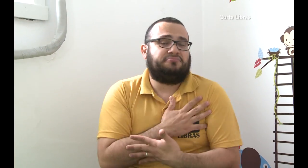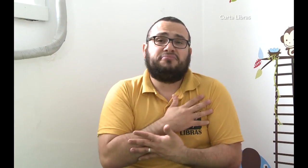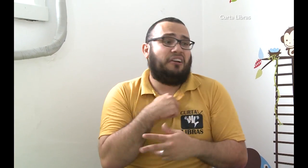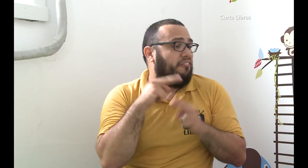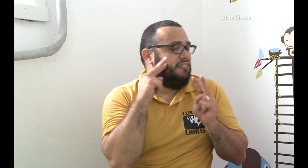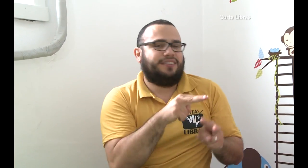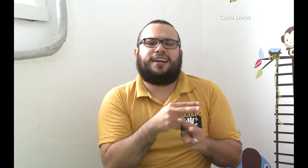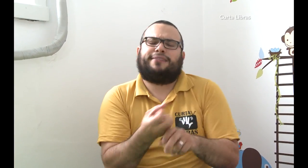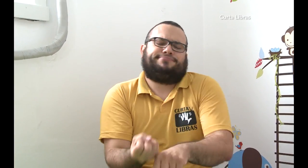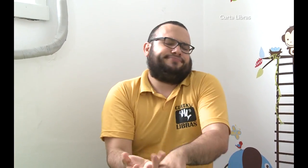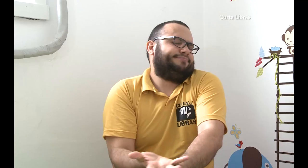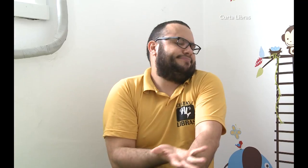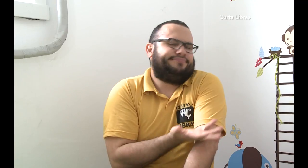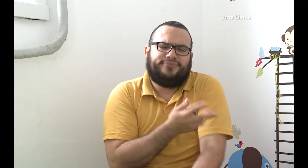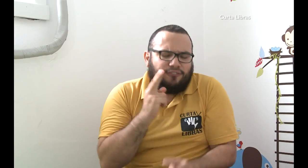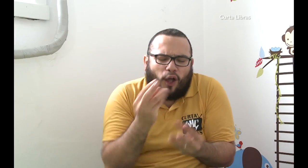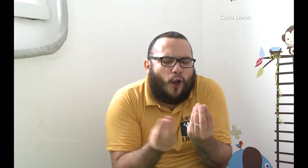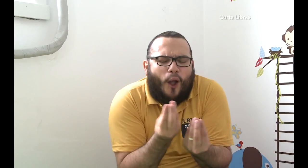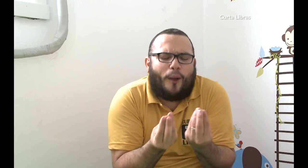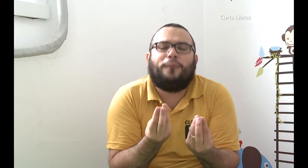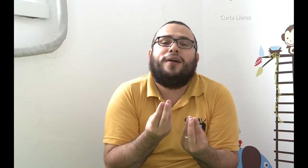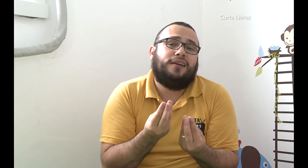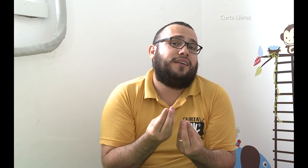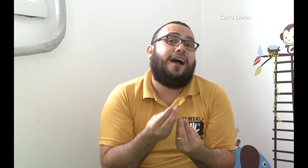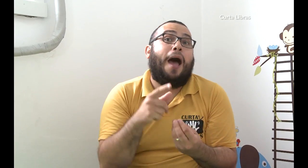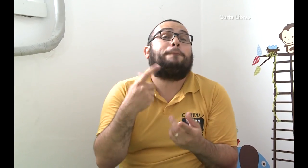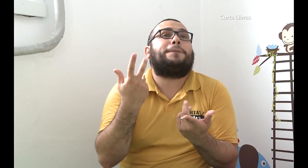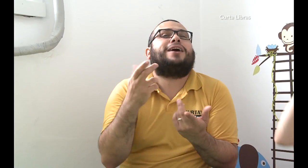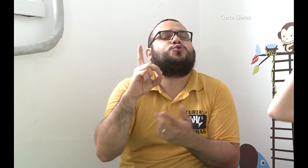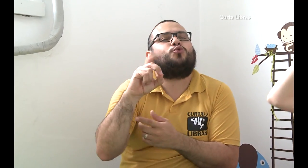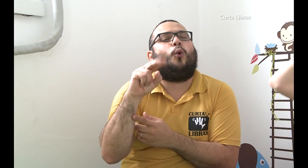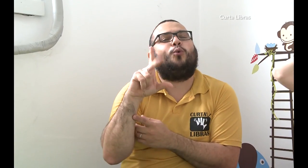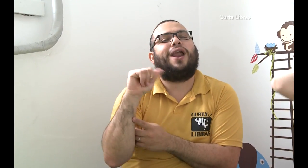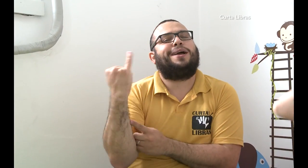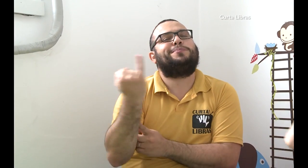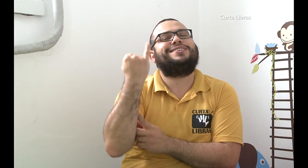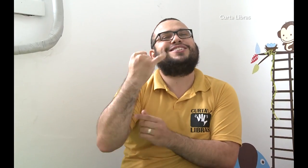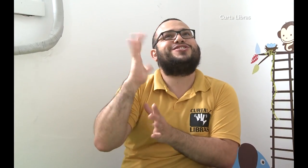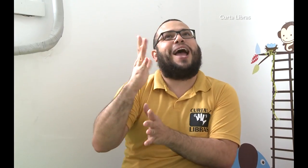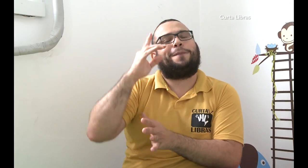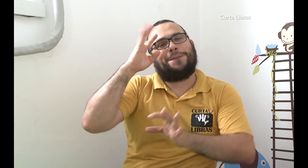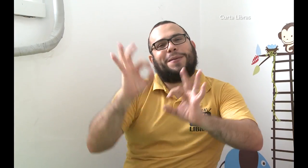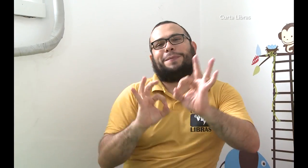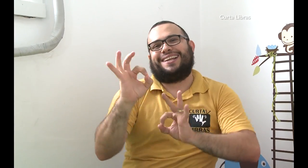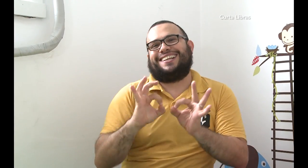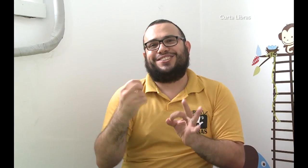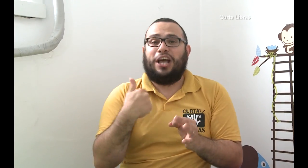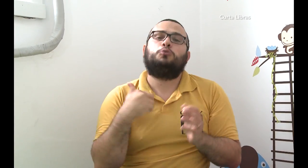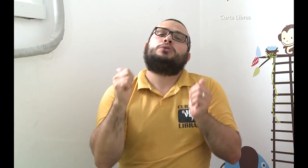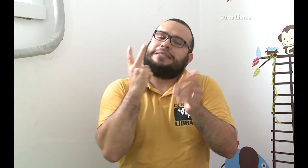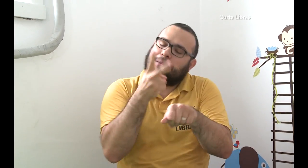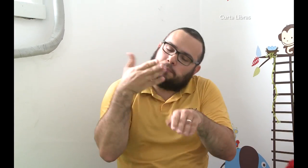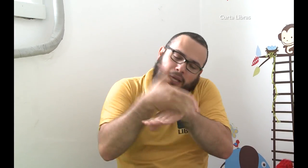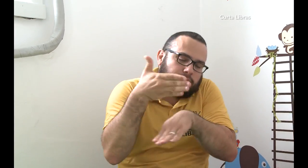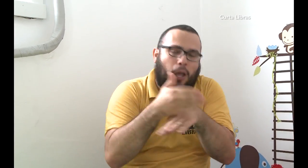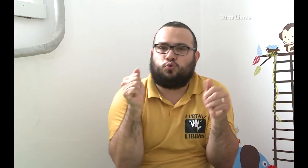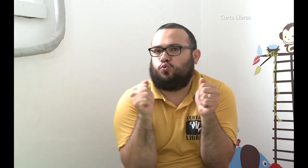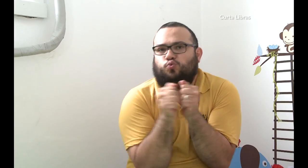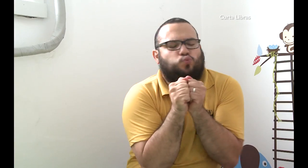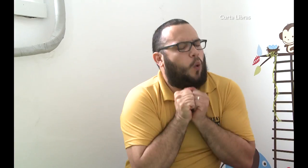Foi uma emoção muito grande A doula é muito importante Para estar preparado Porque eu sempre acompanhei a Fran Desde